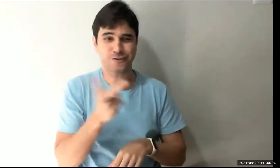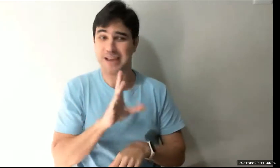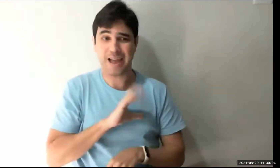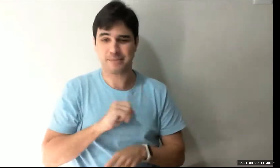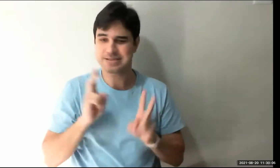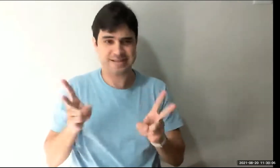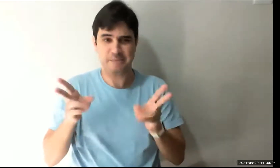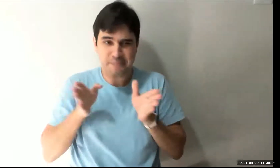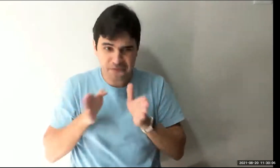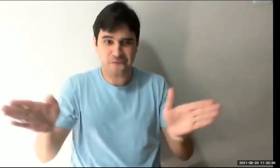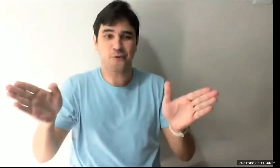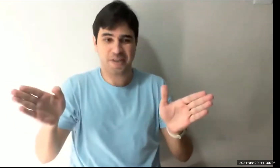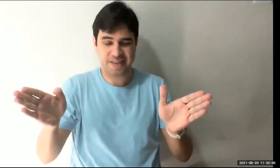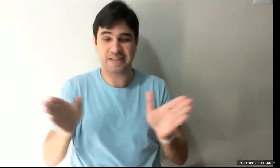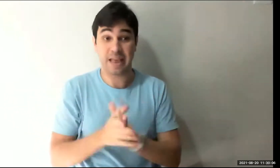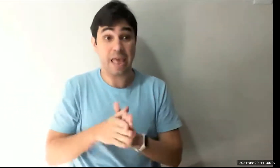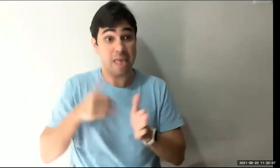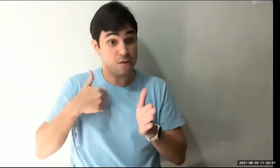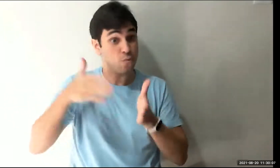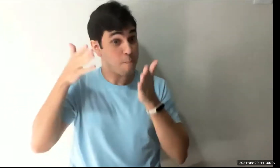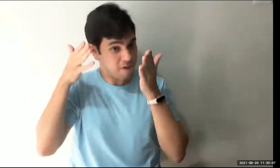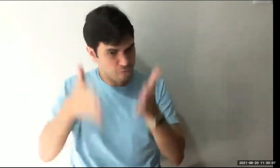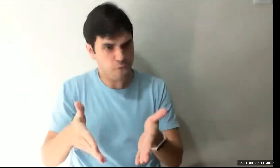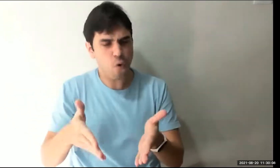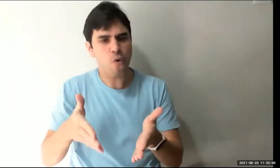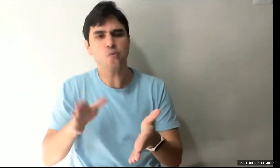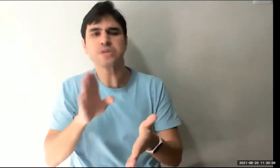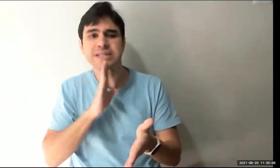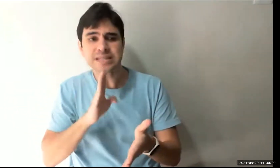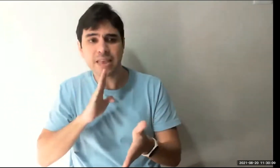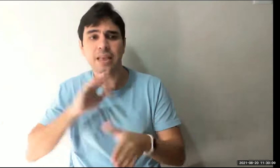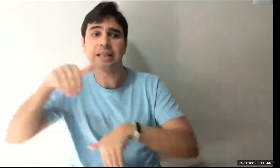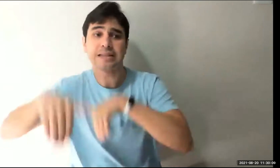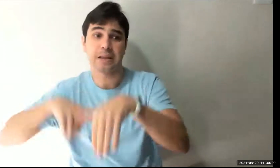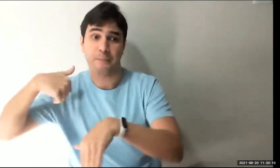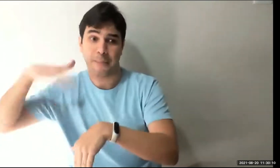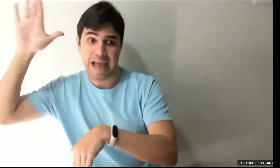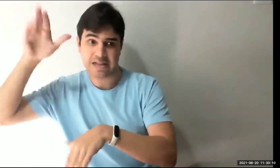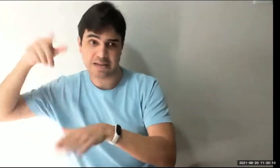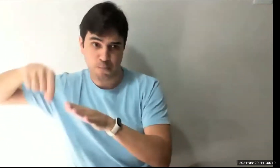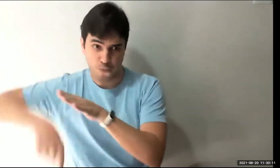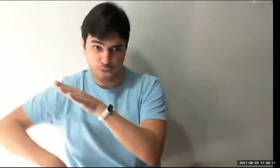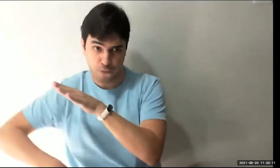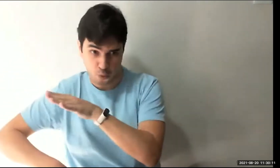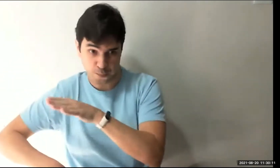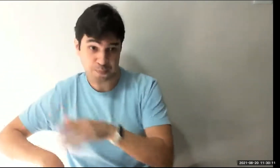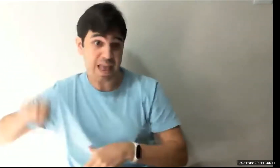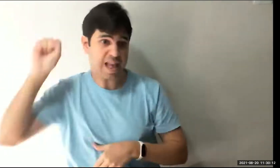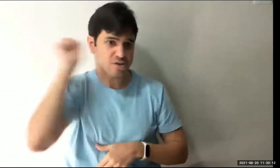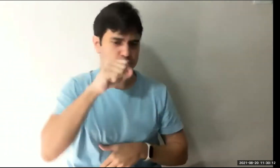tanto de municípios, de escolas especificamente. Você pode criar um projeto, divulgar esse projeto. O